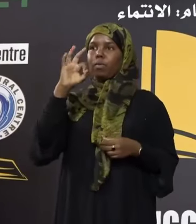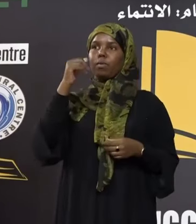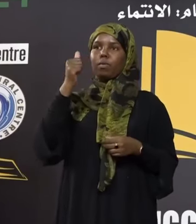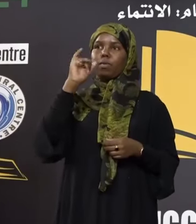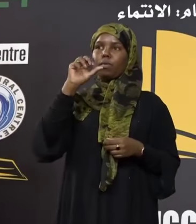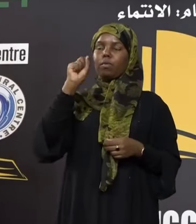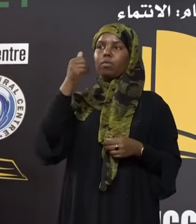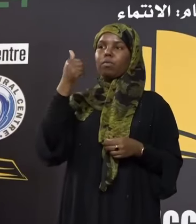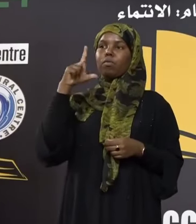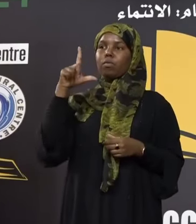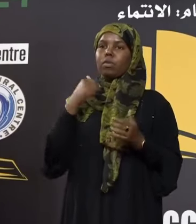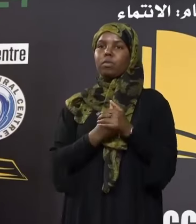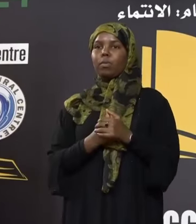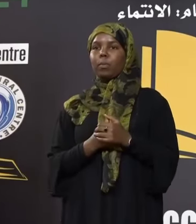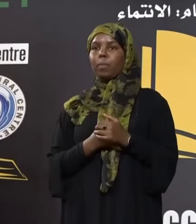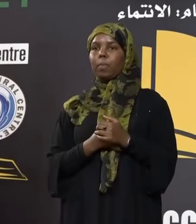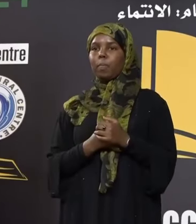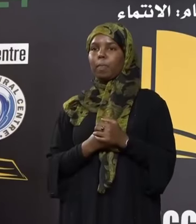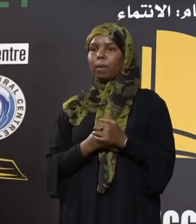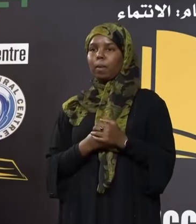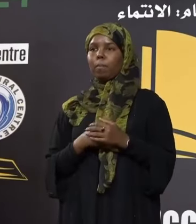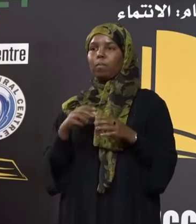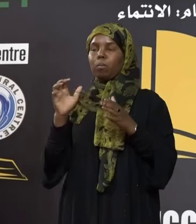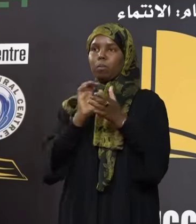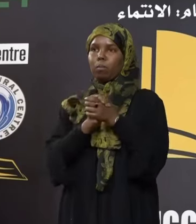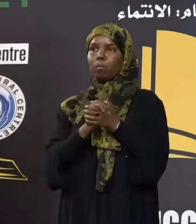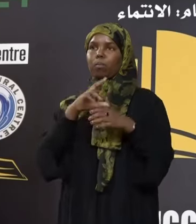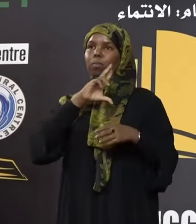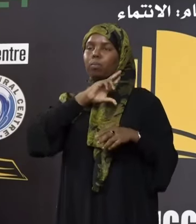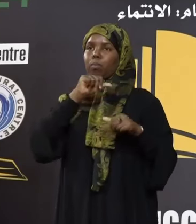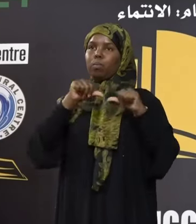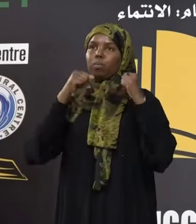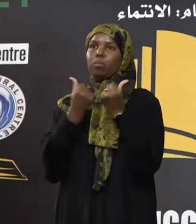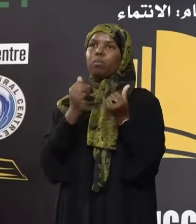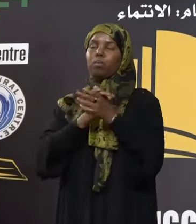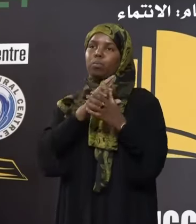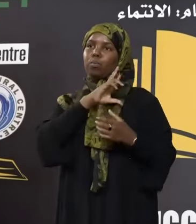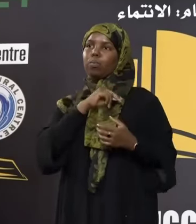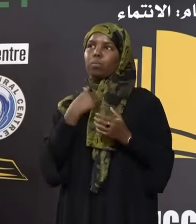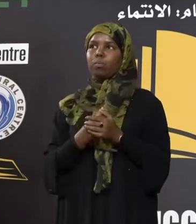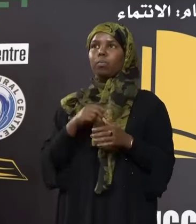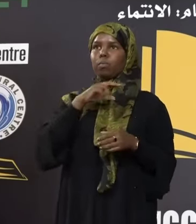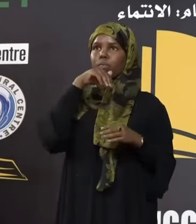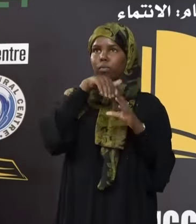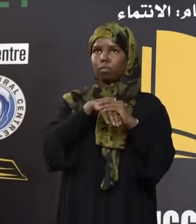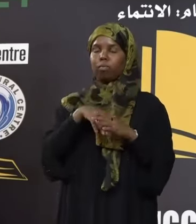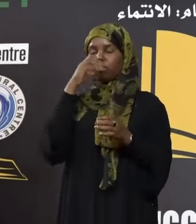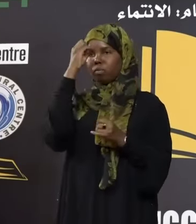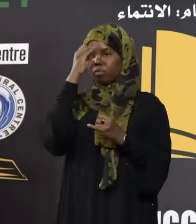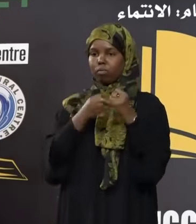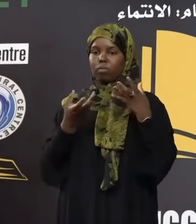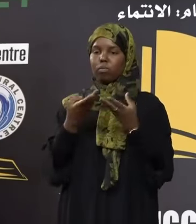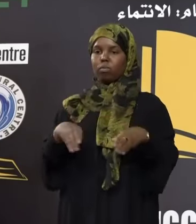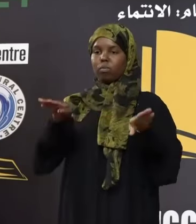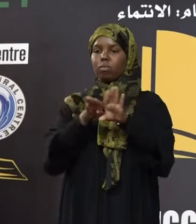شروط أورك حزب كل قني أي كل مية كل قني أي إر كل قني إن نبرنو أو